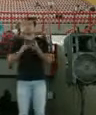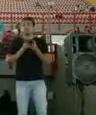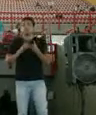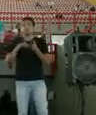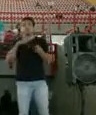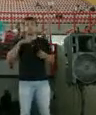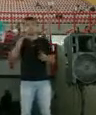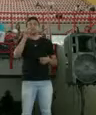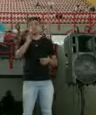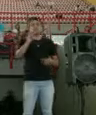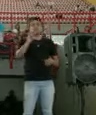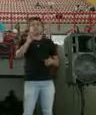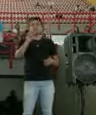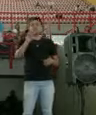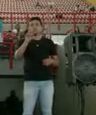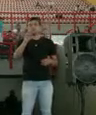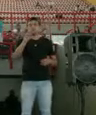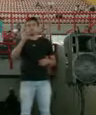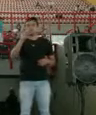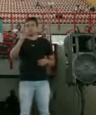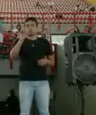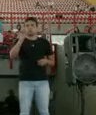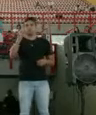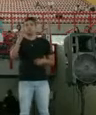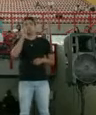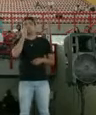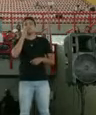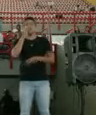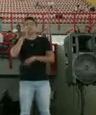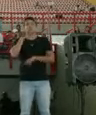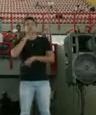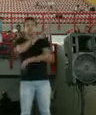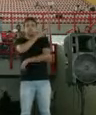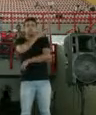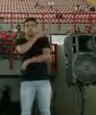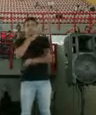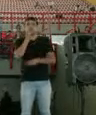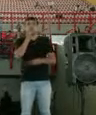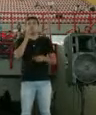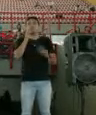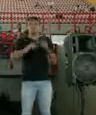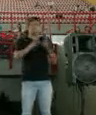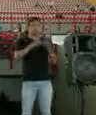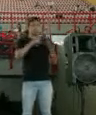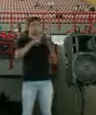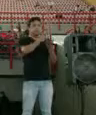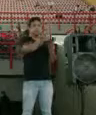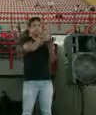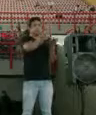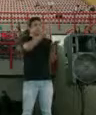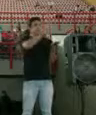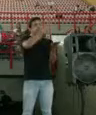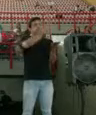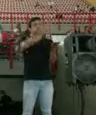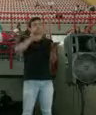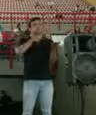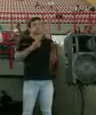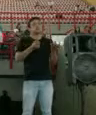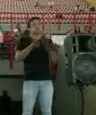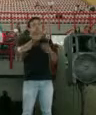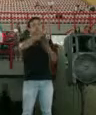diurético, o que é tomar diurético? Não é só o álcool que é diurético não, viu? Tem medicamento que você tem que tomar para poder